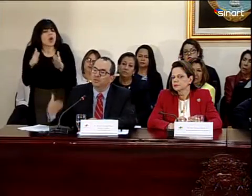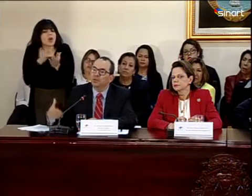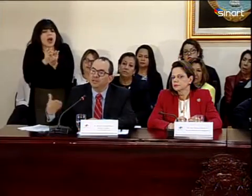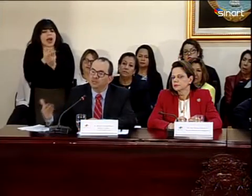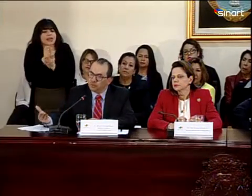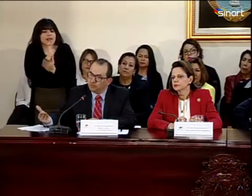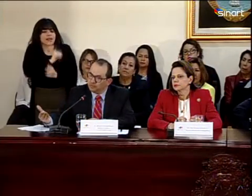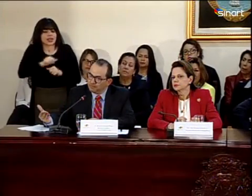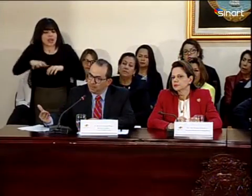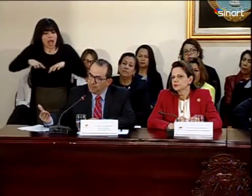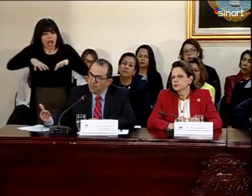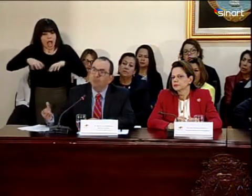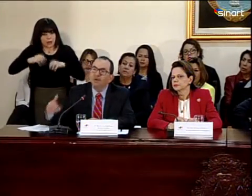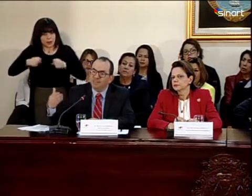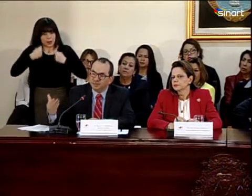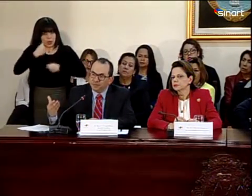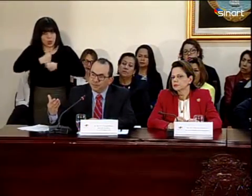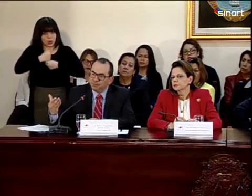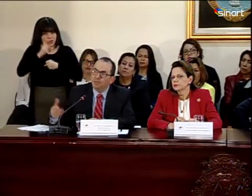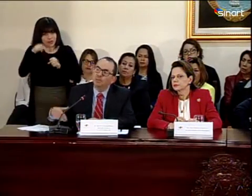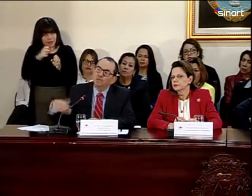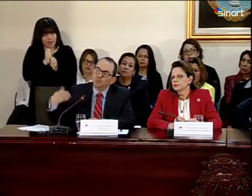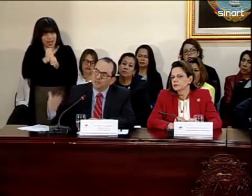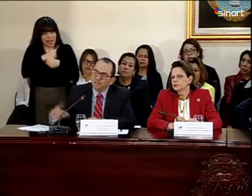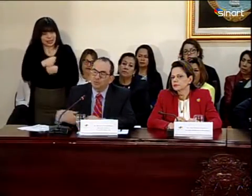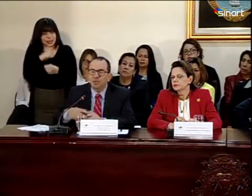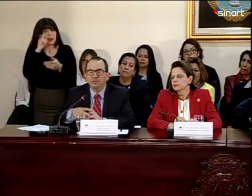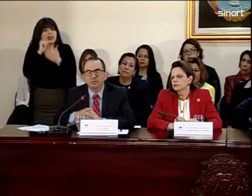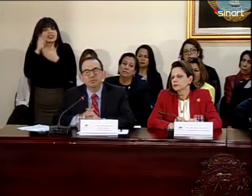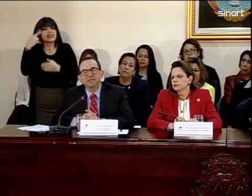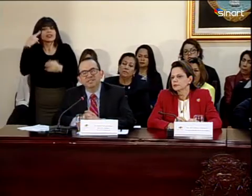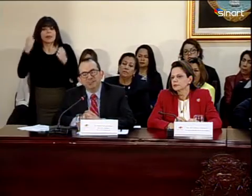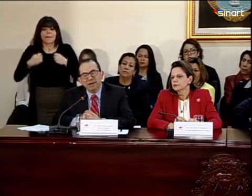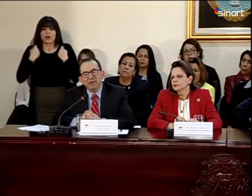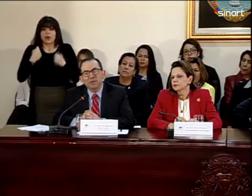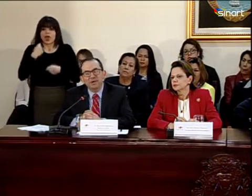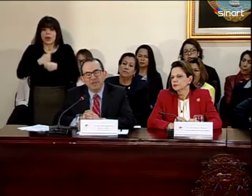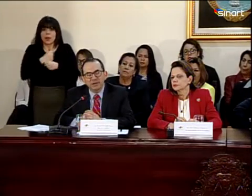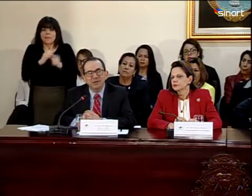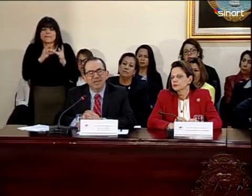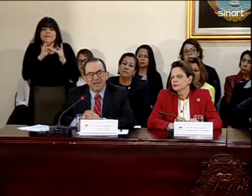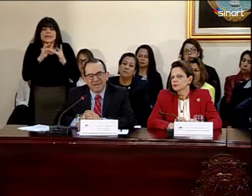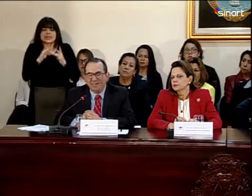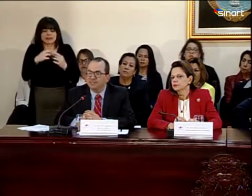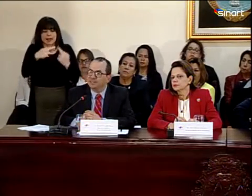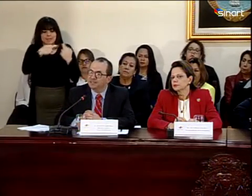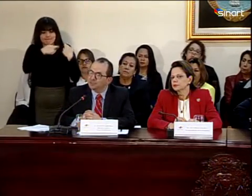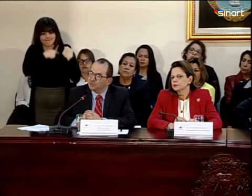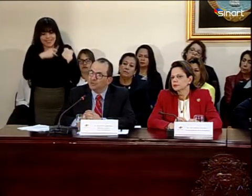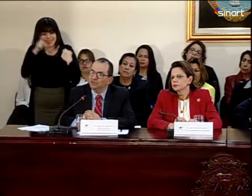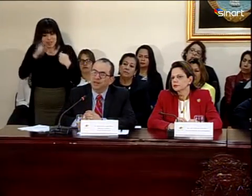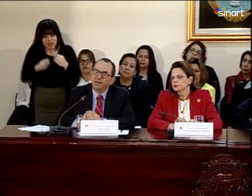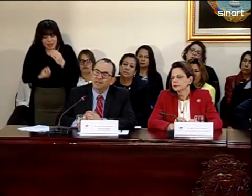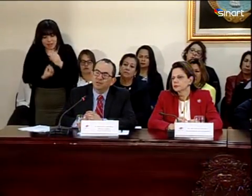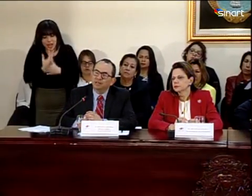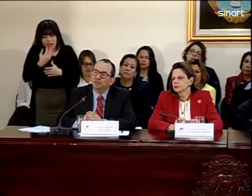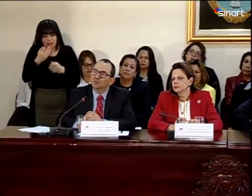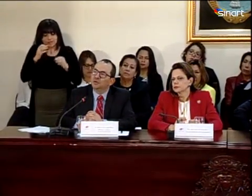actos del Poder Ejecutivo. Por esa razón, por ser el Poder Ejecutivo el principal obligado a crear las decisiones